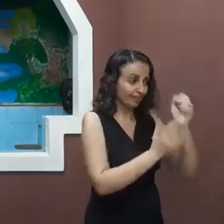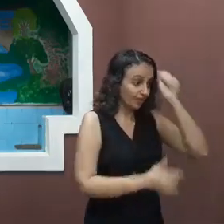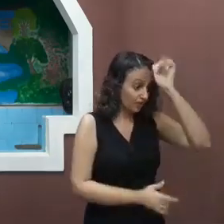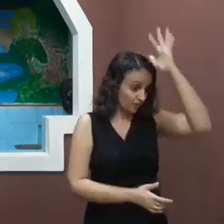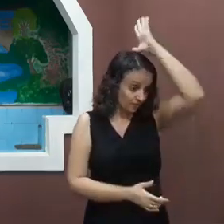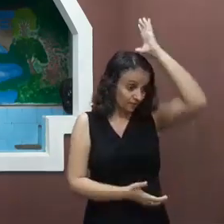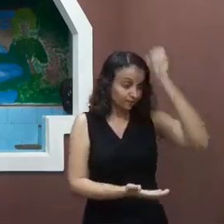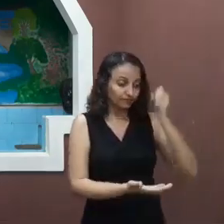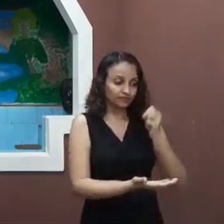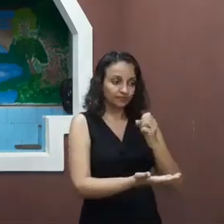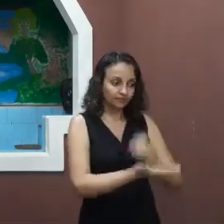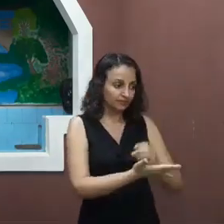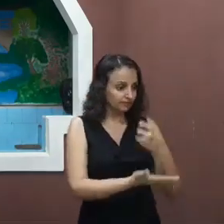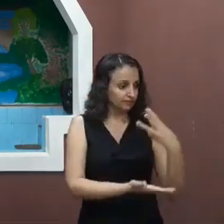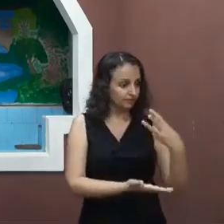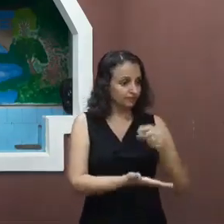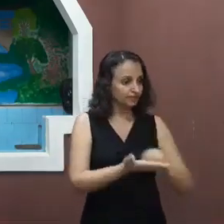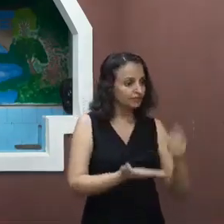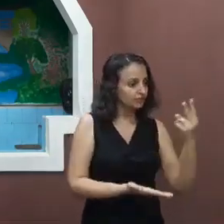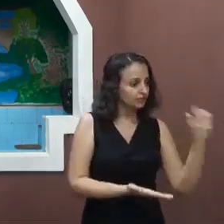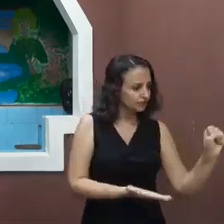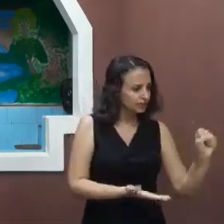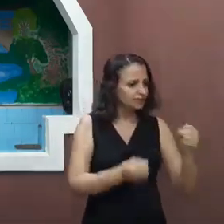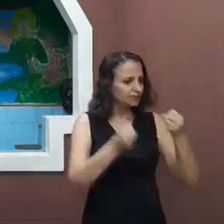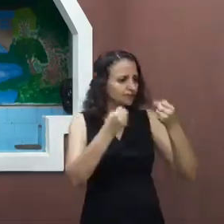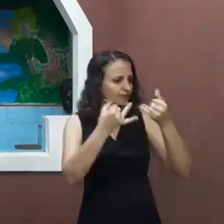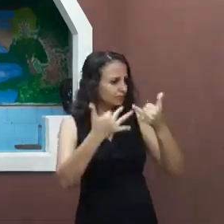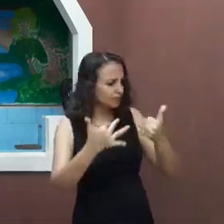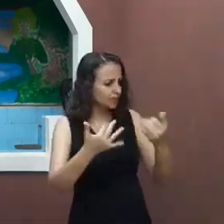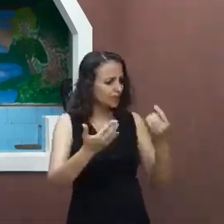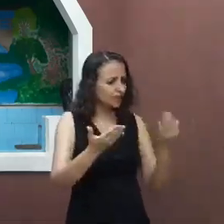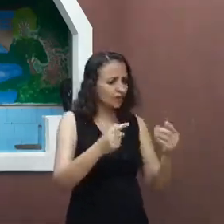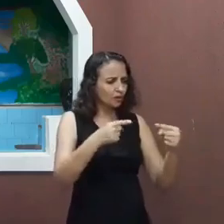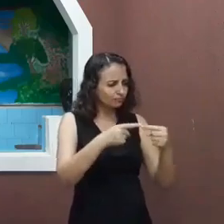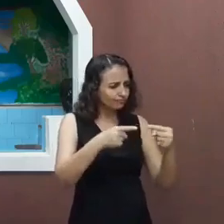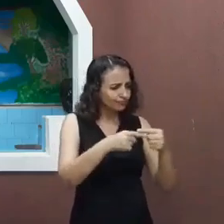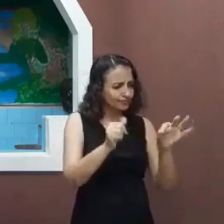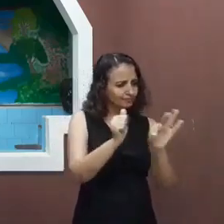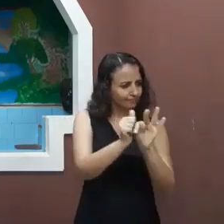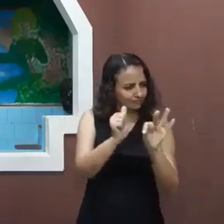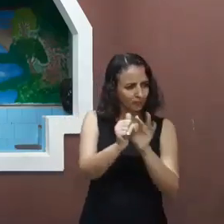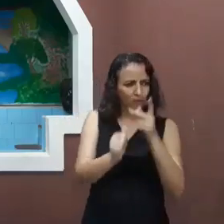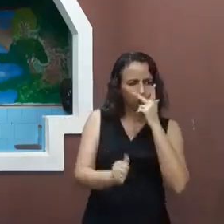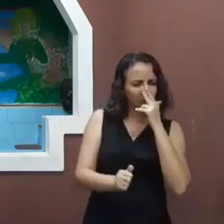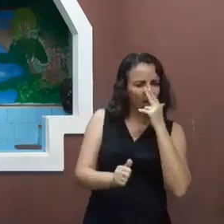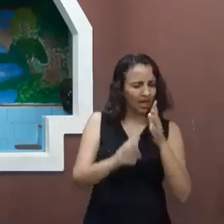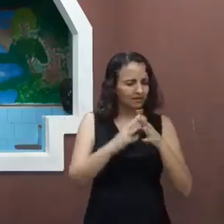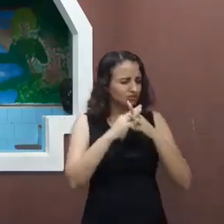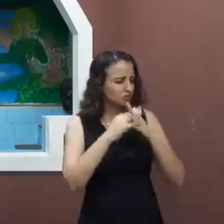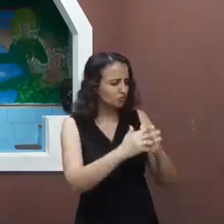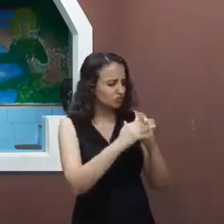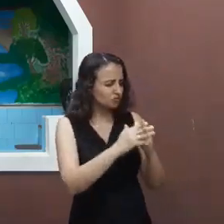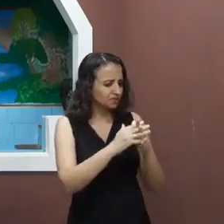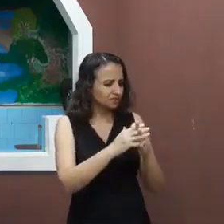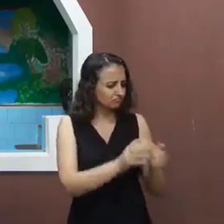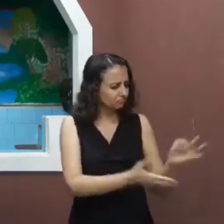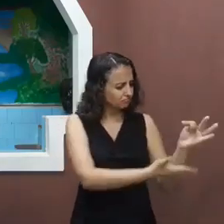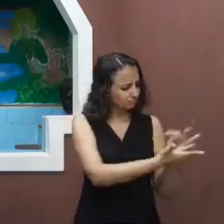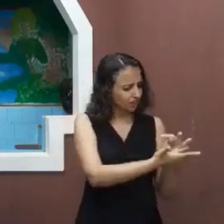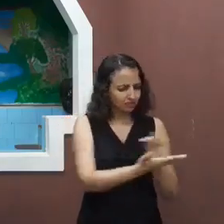28 com Tiago 2, 24, onde parece, aparentemente, há um conflito, mas não há conflito coisa nenhuma. Há